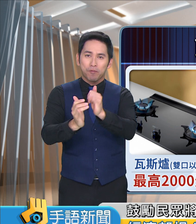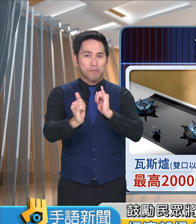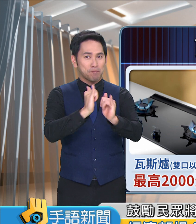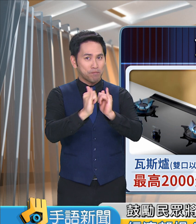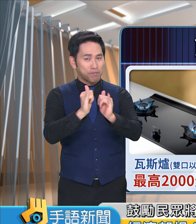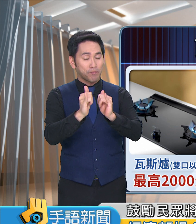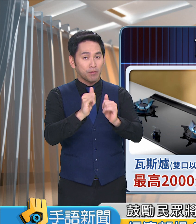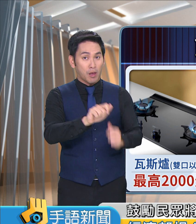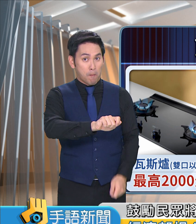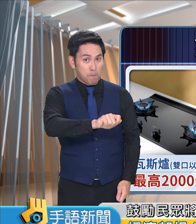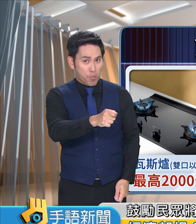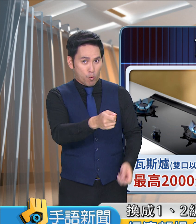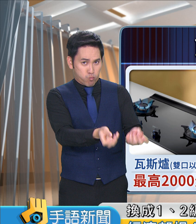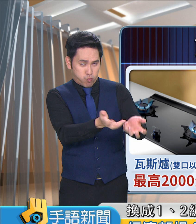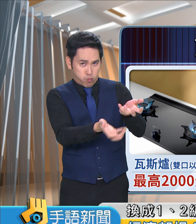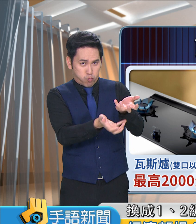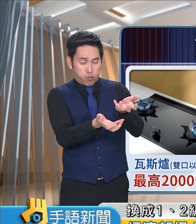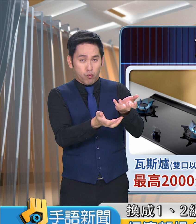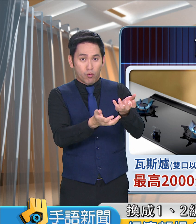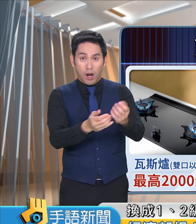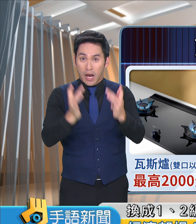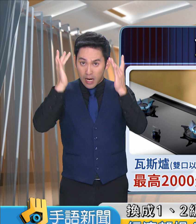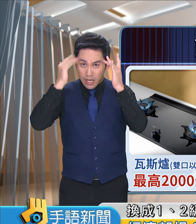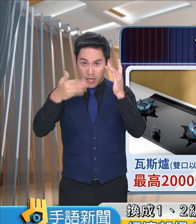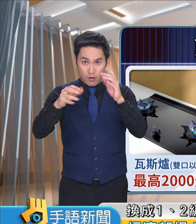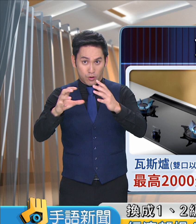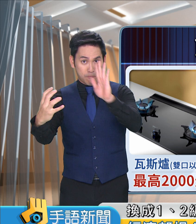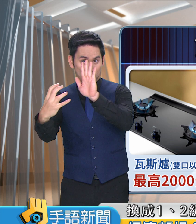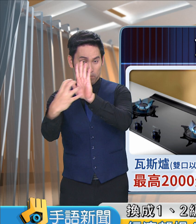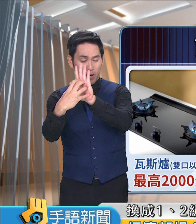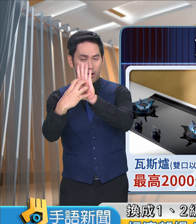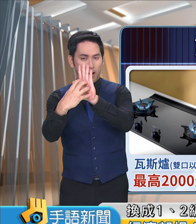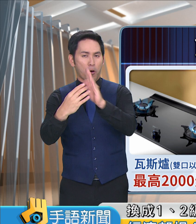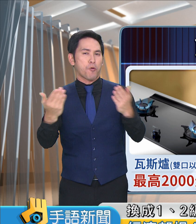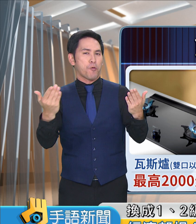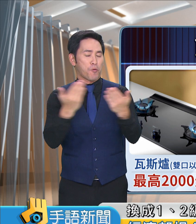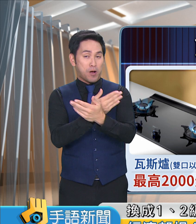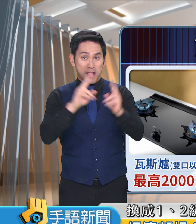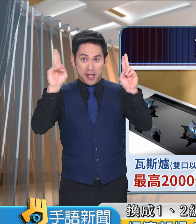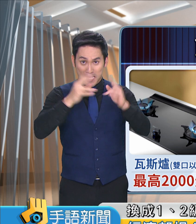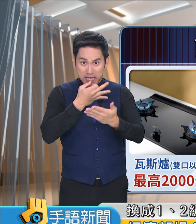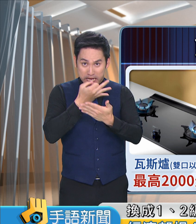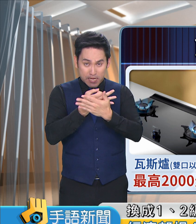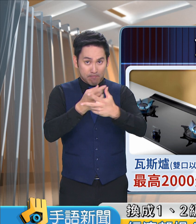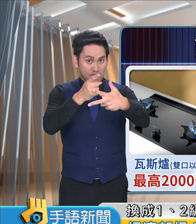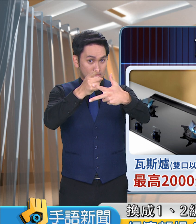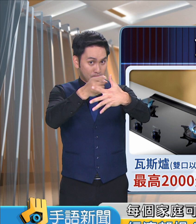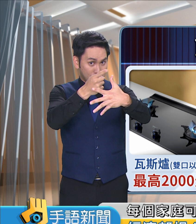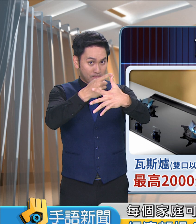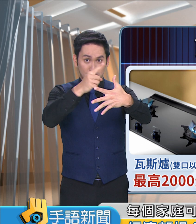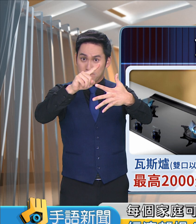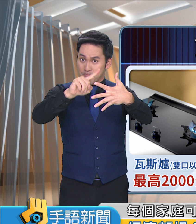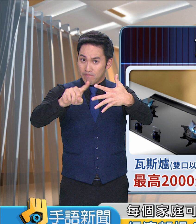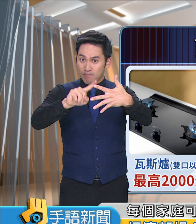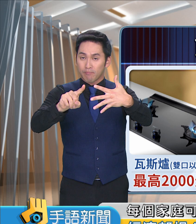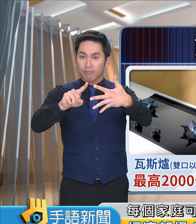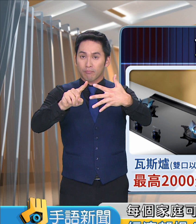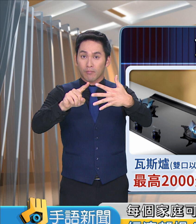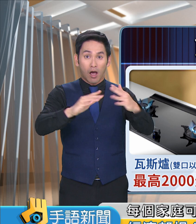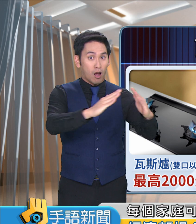热水器换成1、2级能效的节能产品。每个家庭可以申请汰换瓦